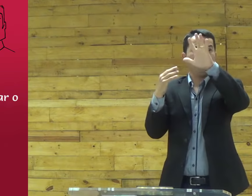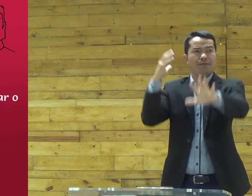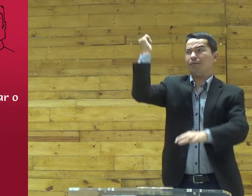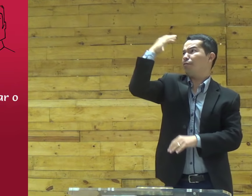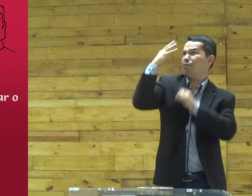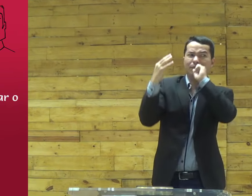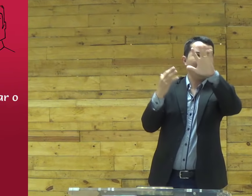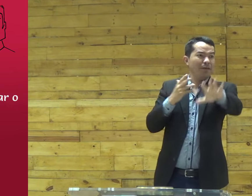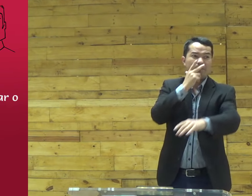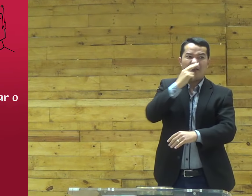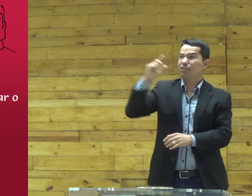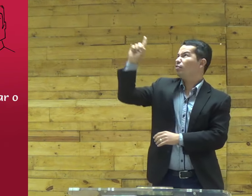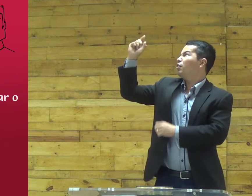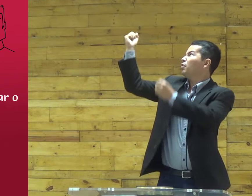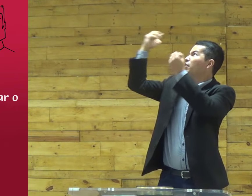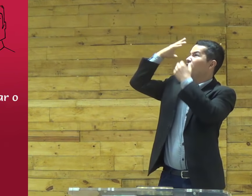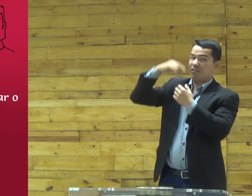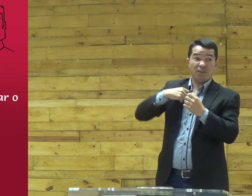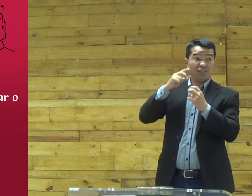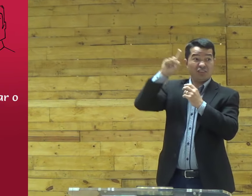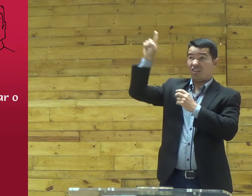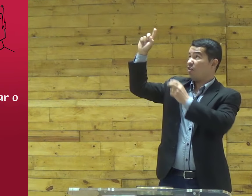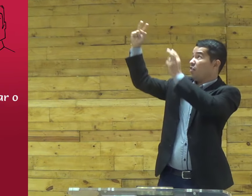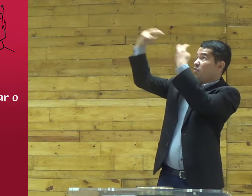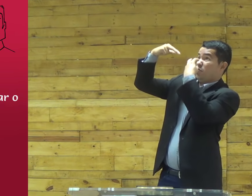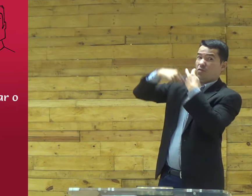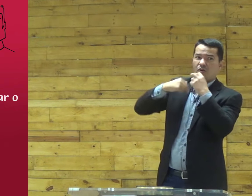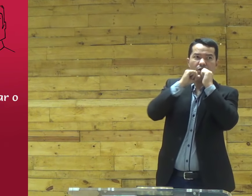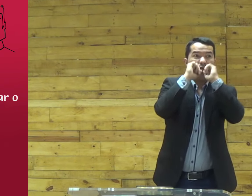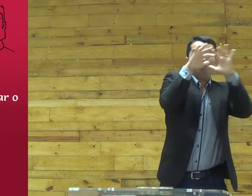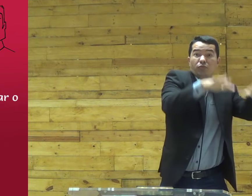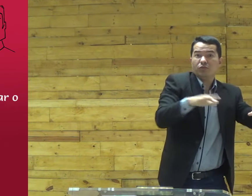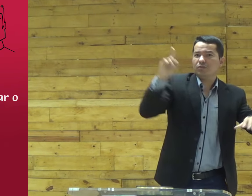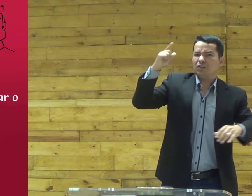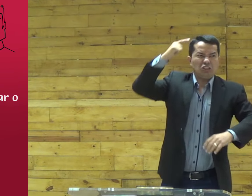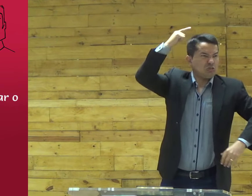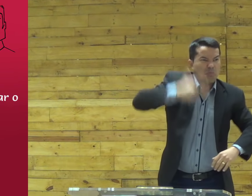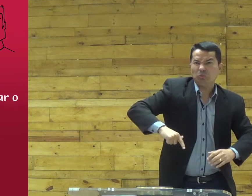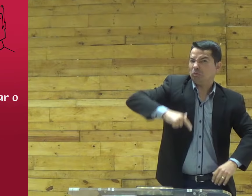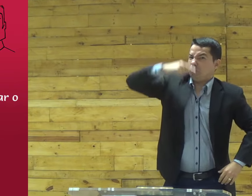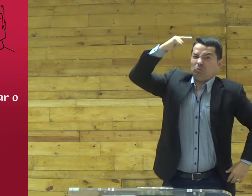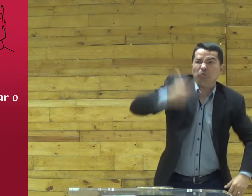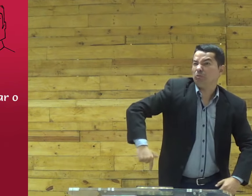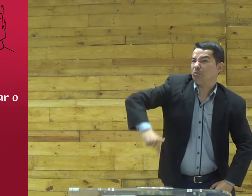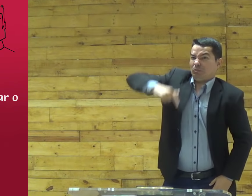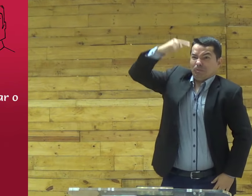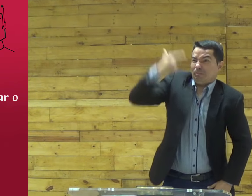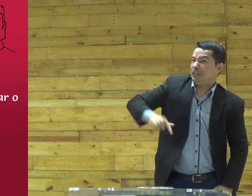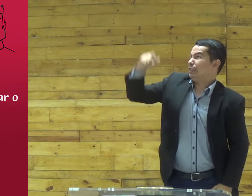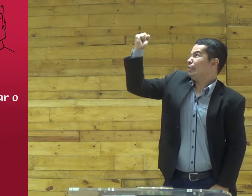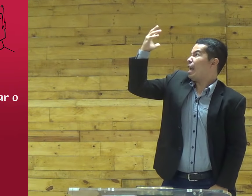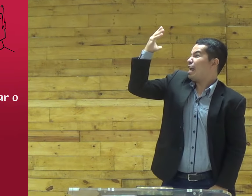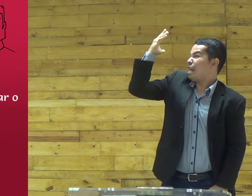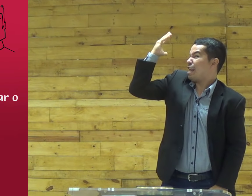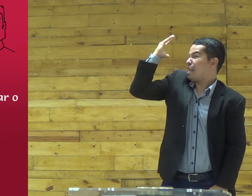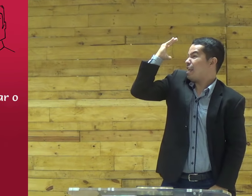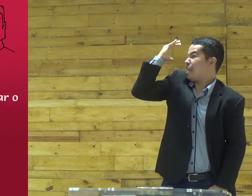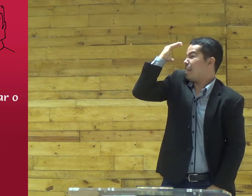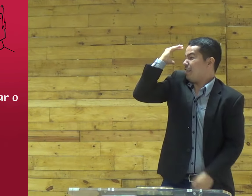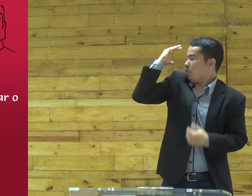partes agindo. Deus abençoa, abençoa, abençoa. Deus olha para mim e Deus abençoa mais e mais e mais. Quando eu abençoo os